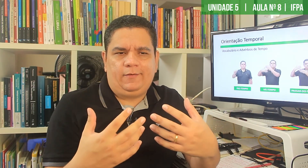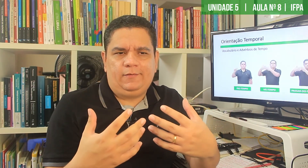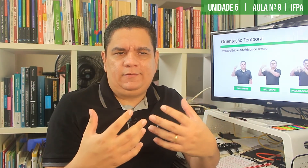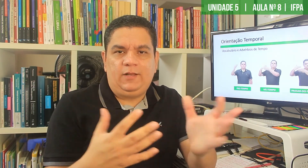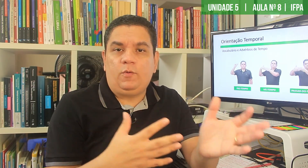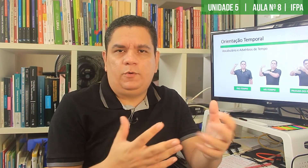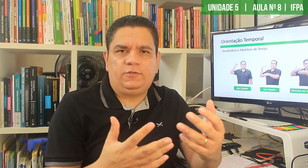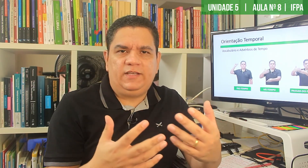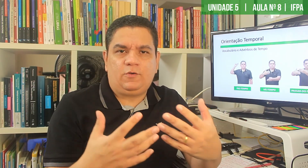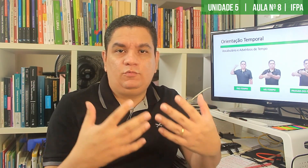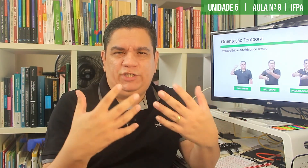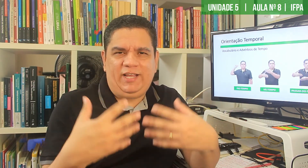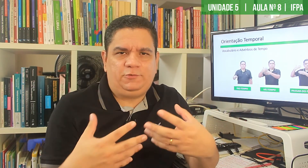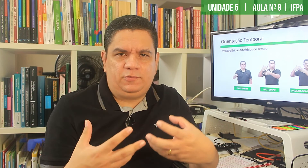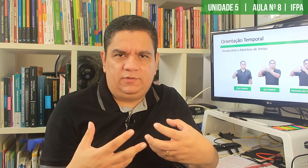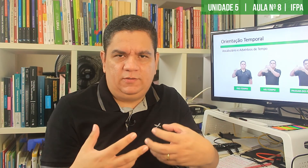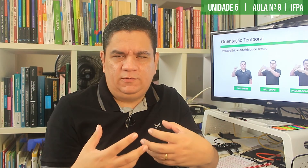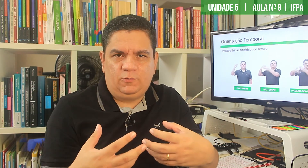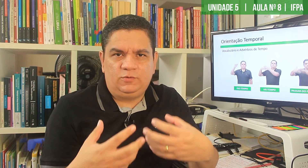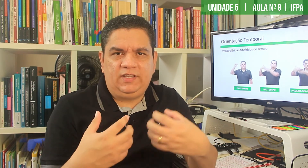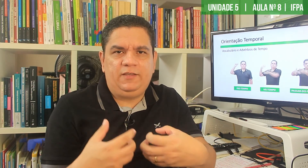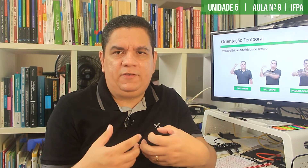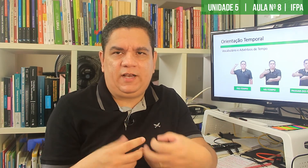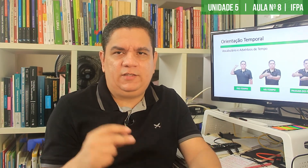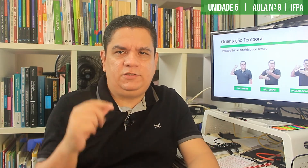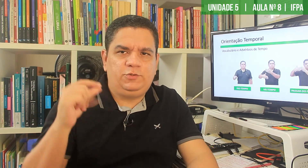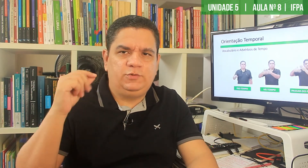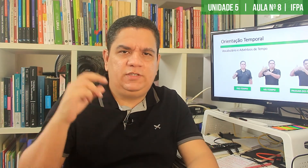na língua portuguesa, como gesto, não com significado, a gente usa isso.